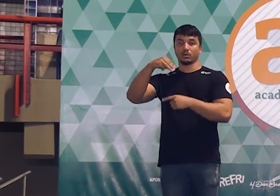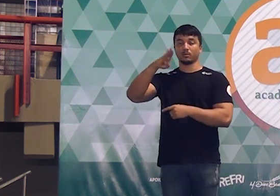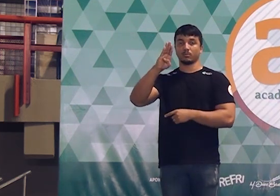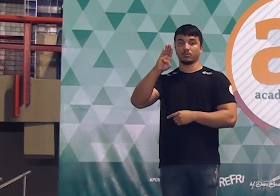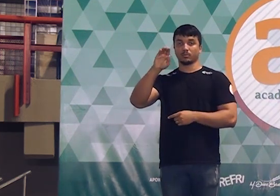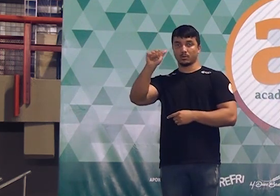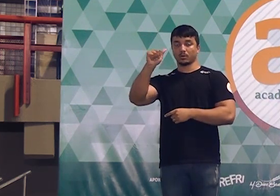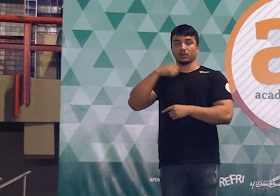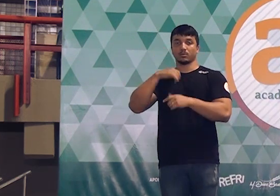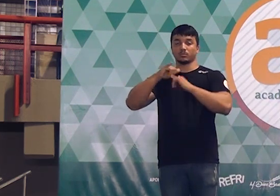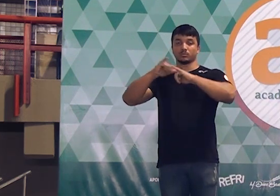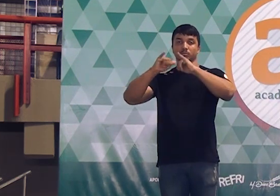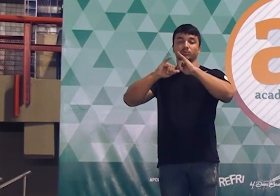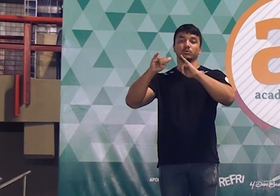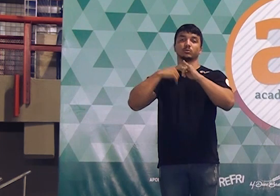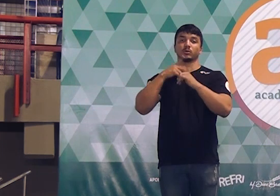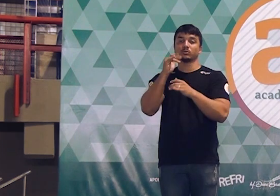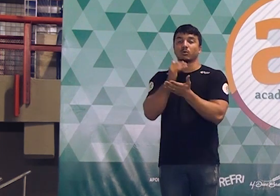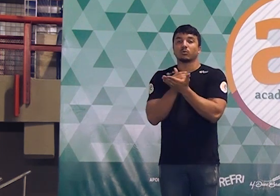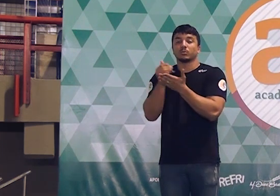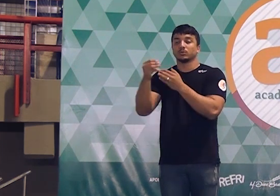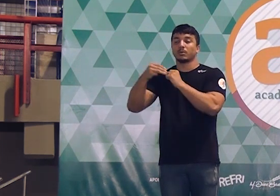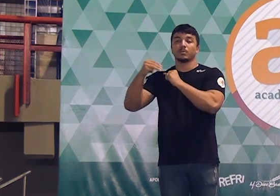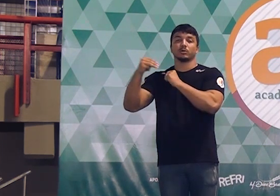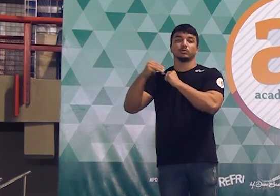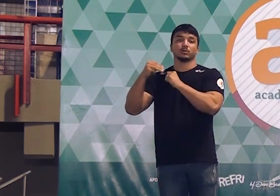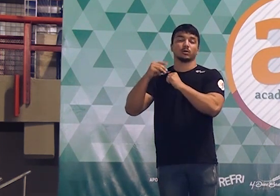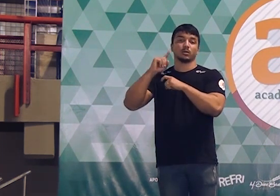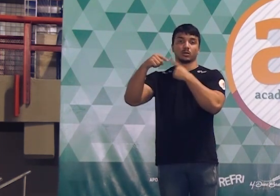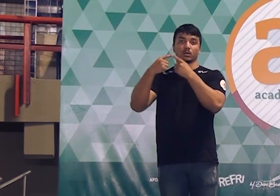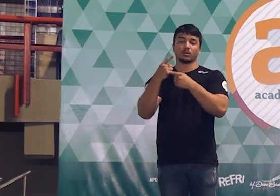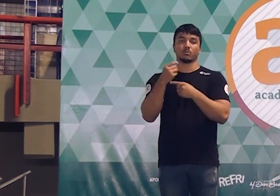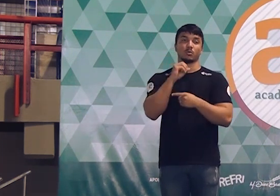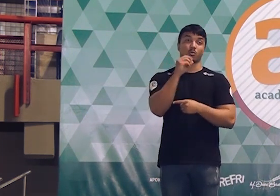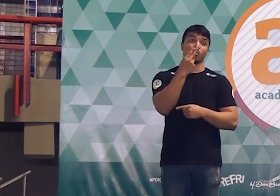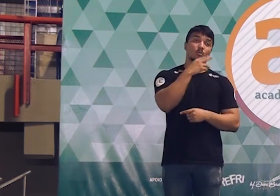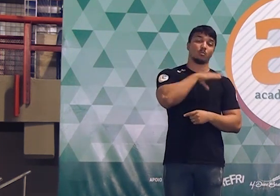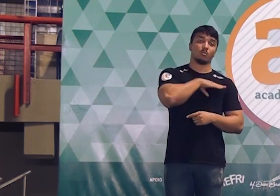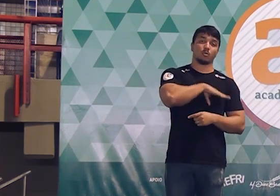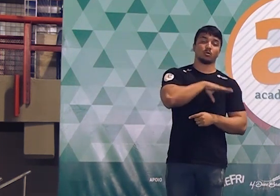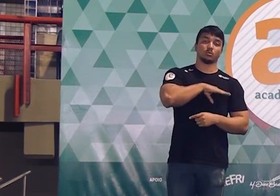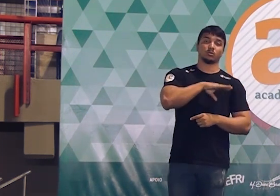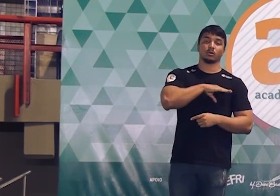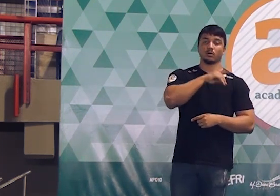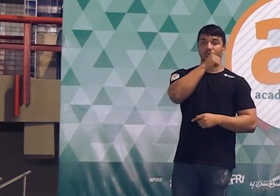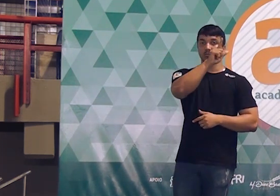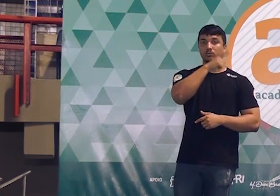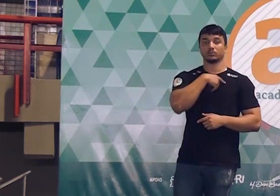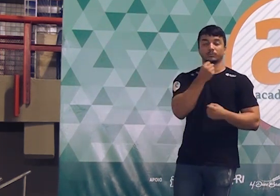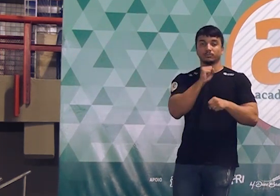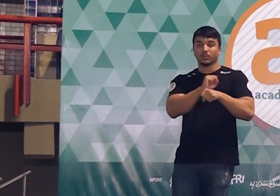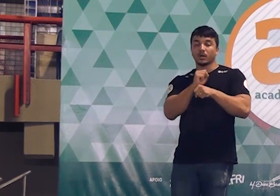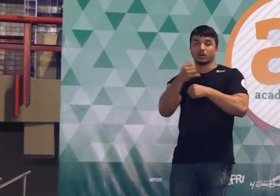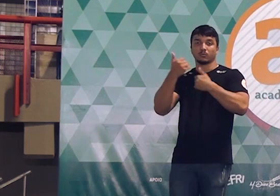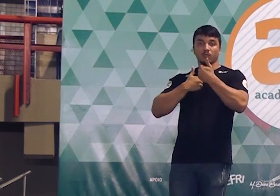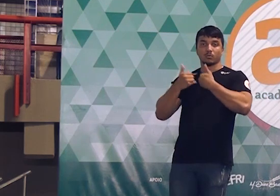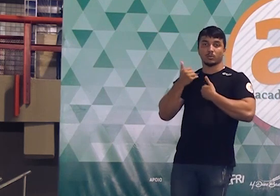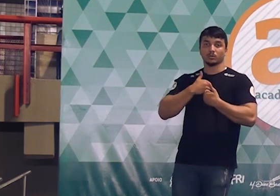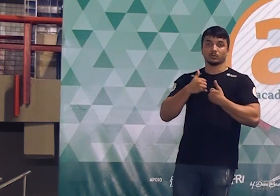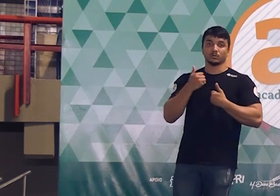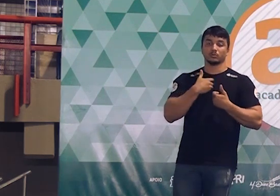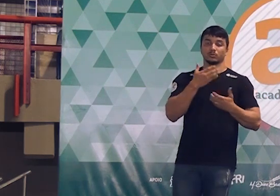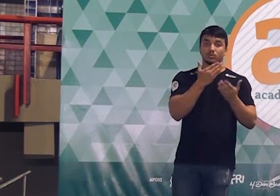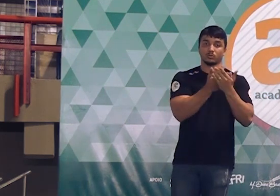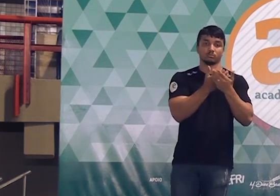mídias digitais, estou engatilhando o mestrado para fazer aí na USP ou em Portugal, estou esperando aí o resultado ainda, tá? Hoje eu dou